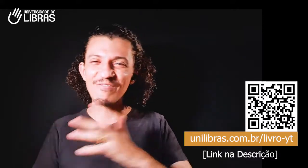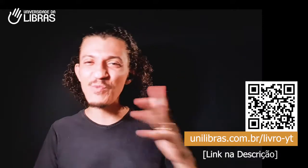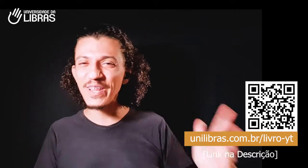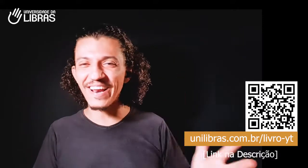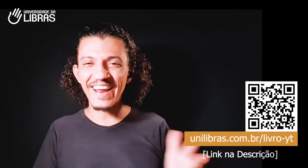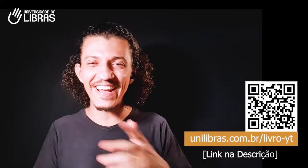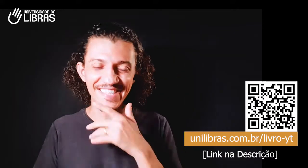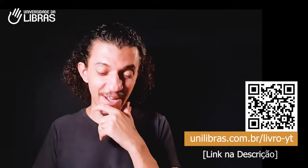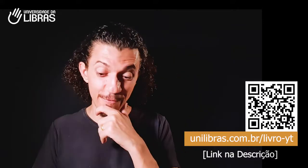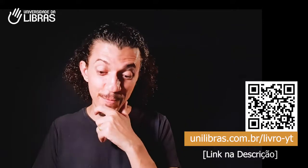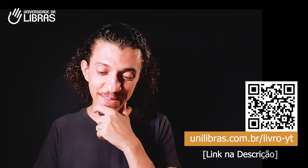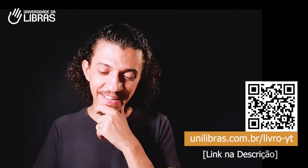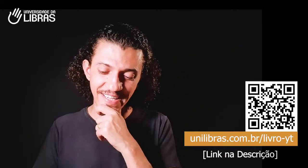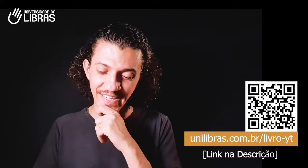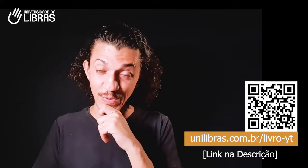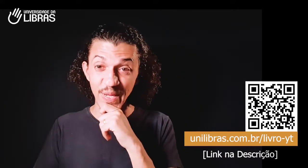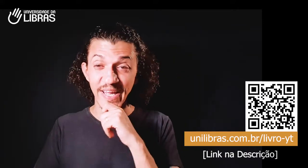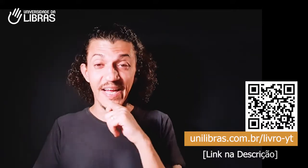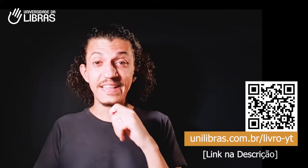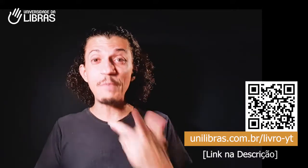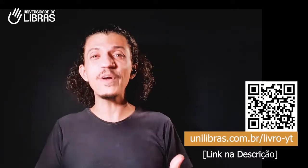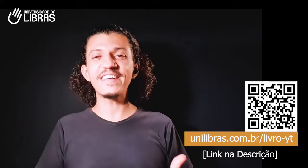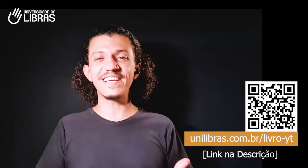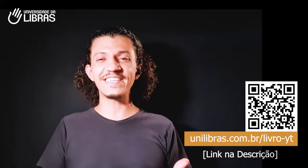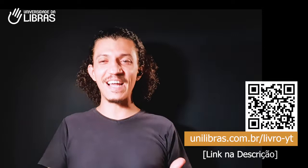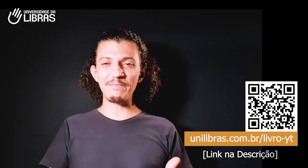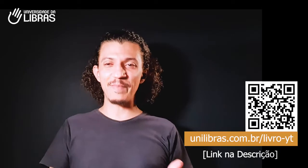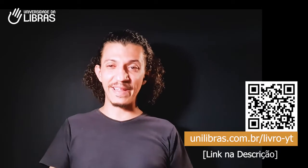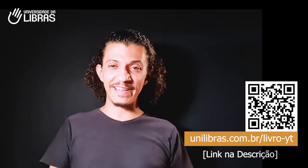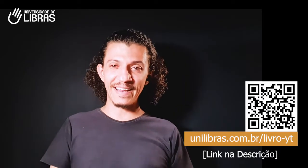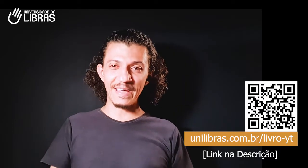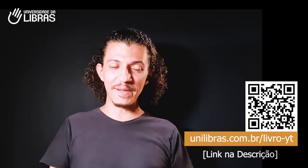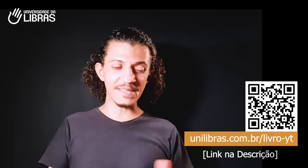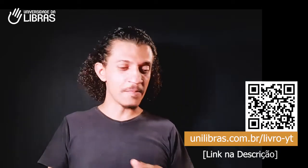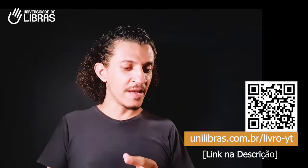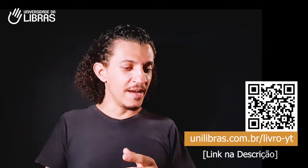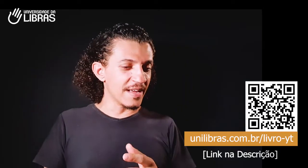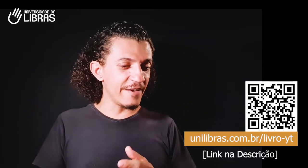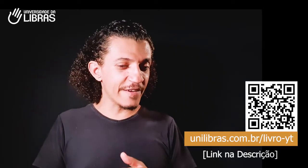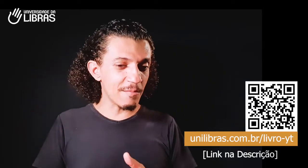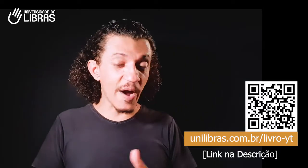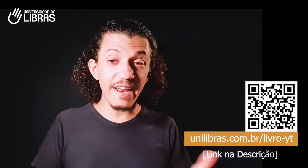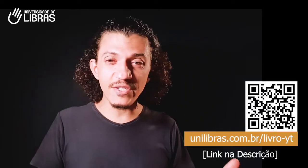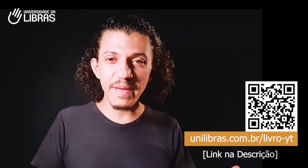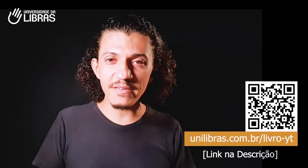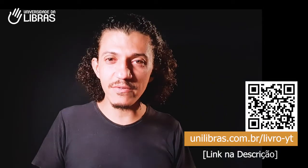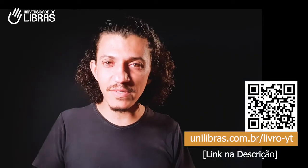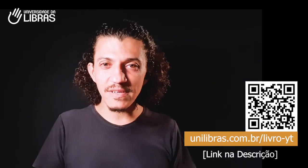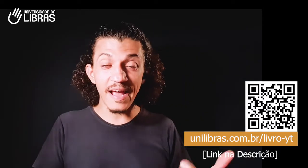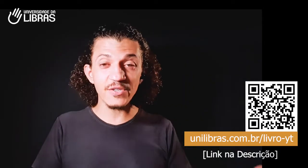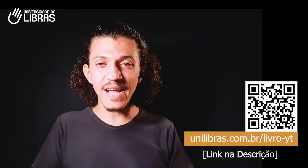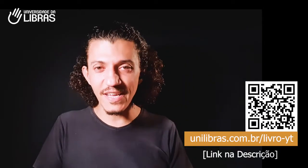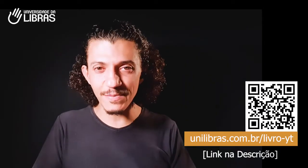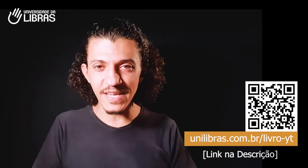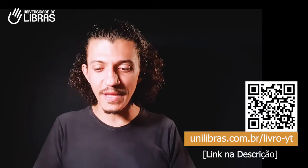eles com muita clareza estava muito interessante porque tem muita gente tá aprendendo a libra que fica morrendo de medo dos regionalismos